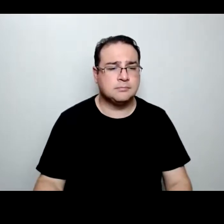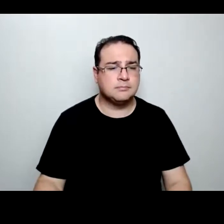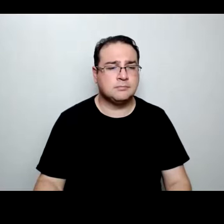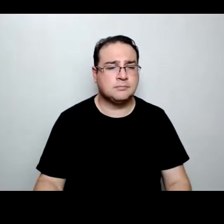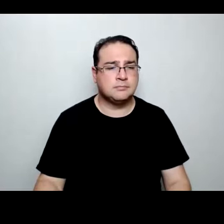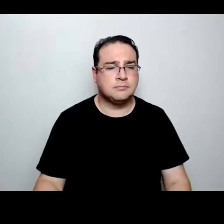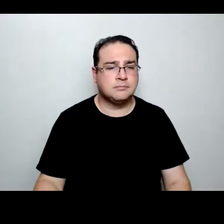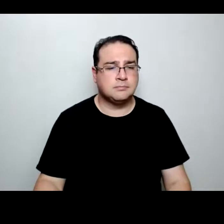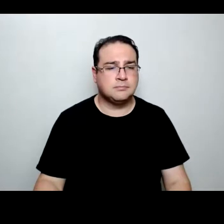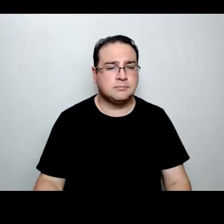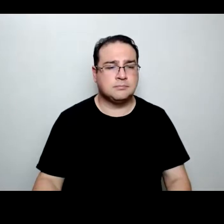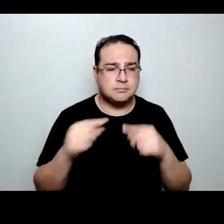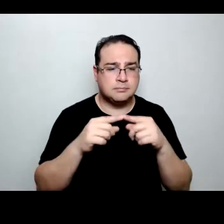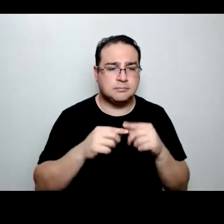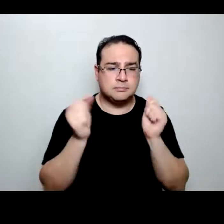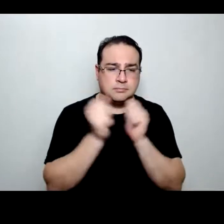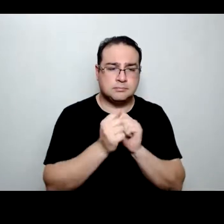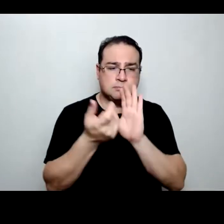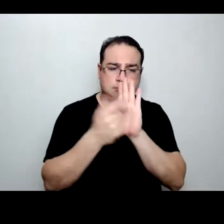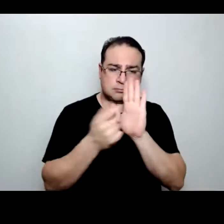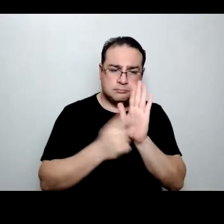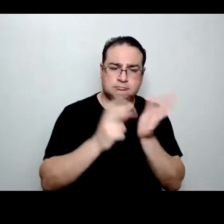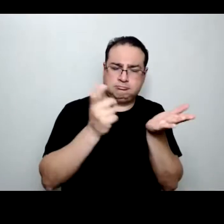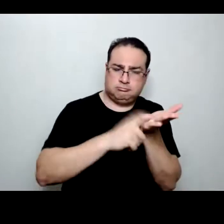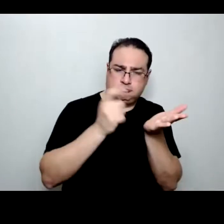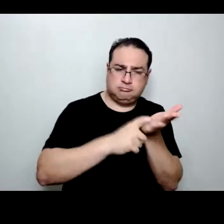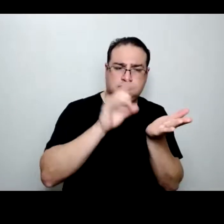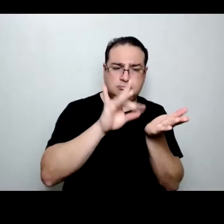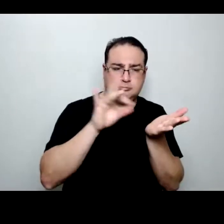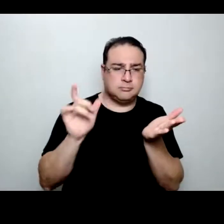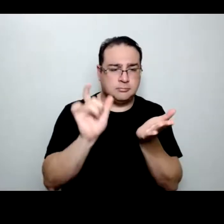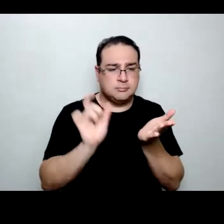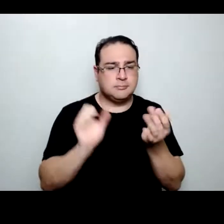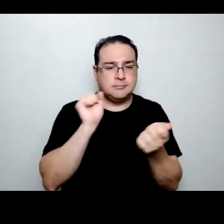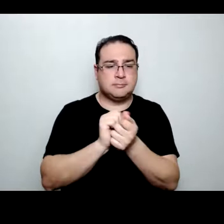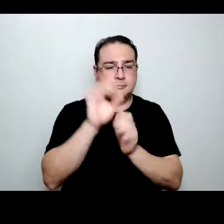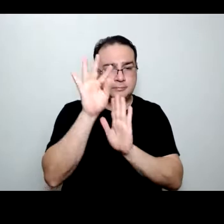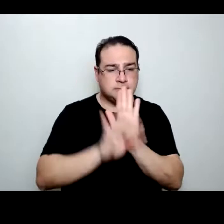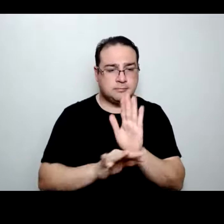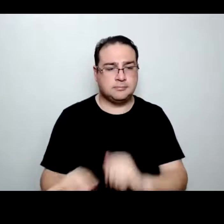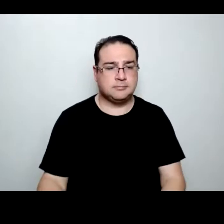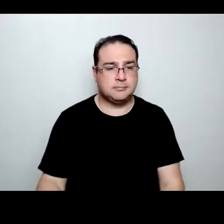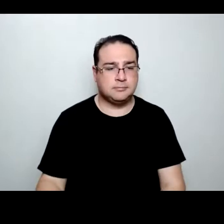textos, que permite glosar cada uma das palavras presentes no texto.